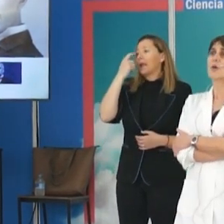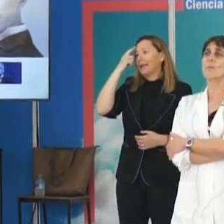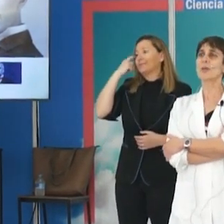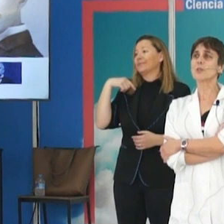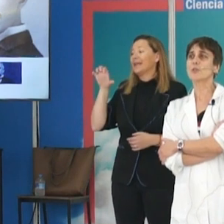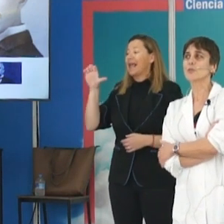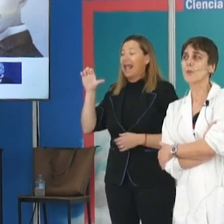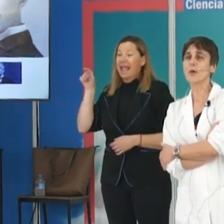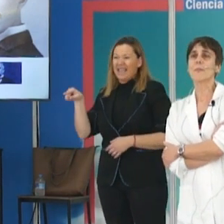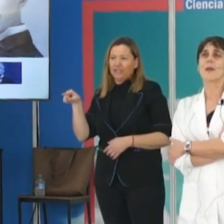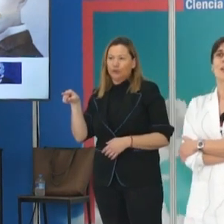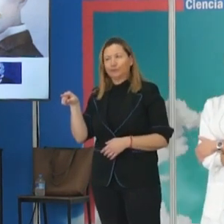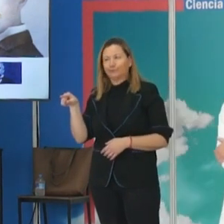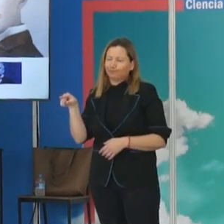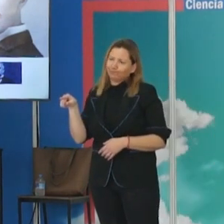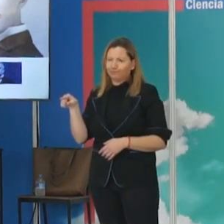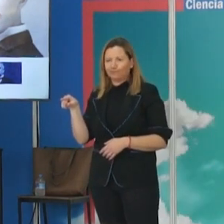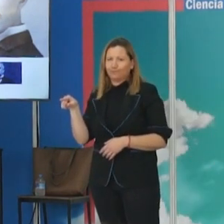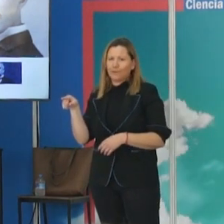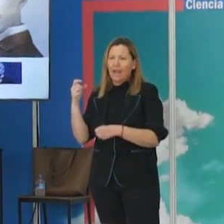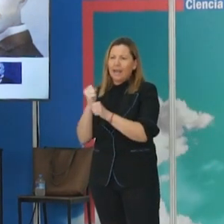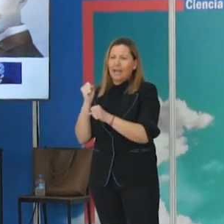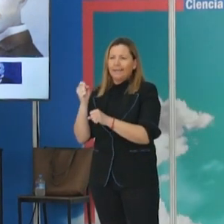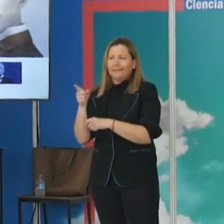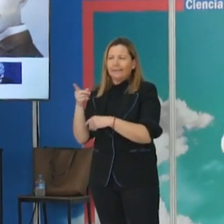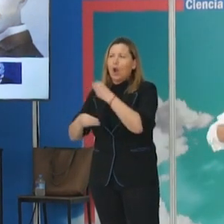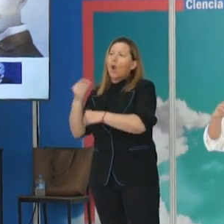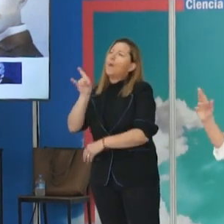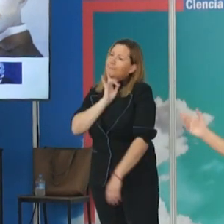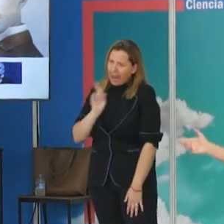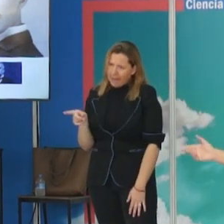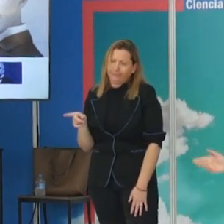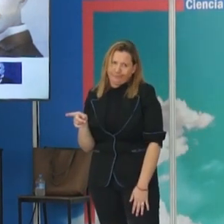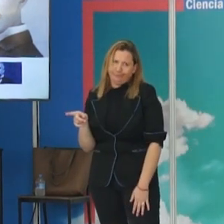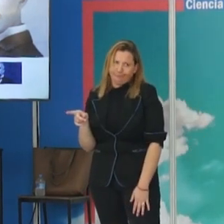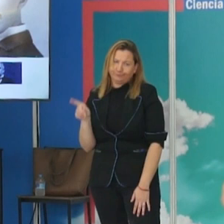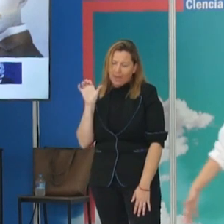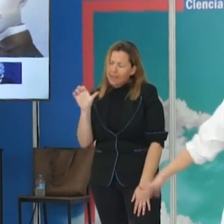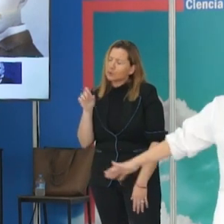Edison jugó un poquito sucio, ¿no? Porque él se dedicó a